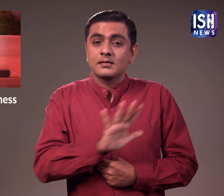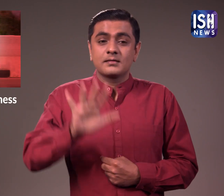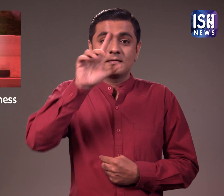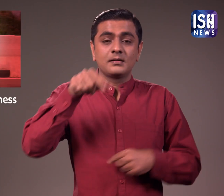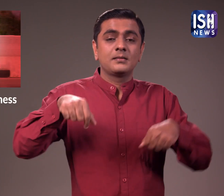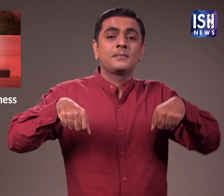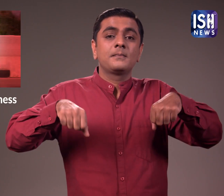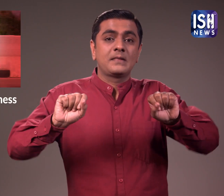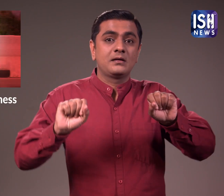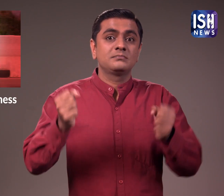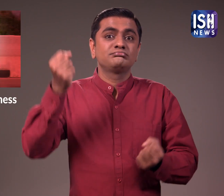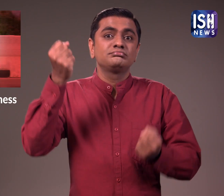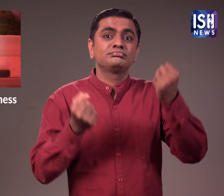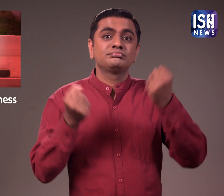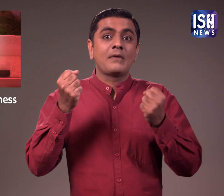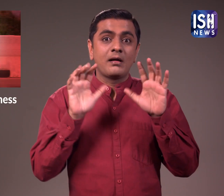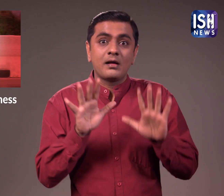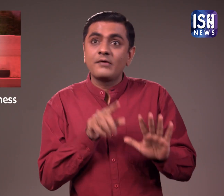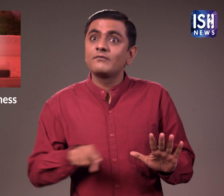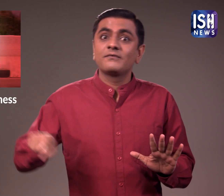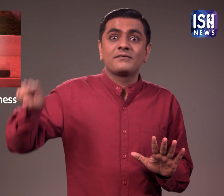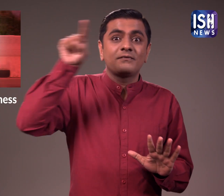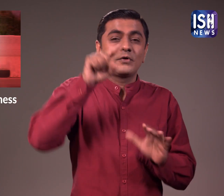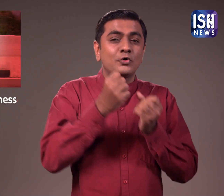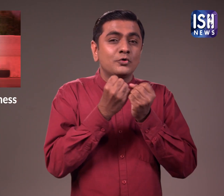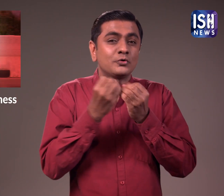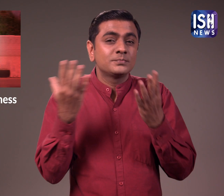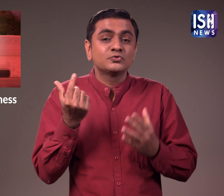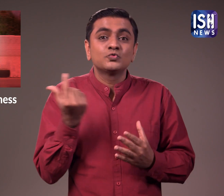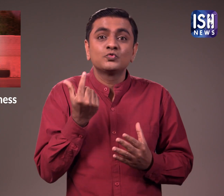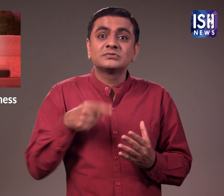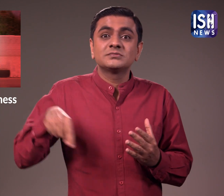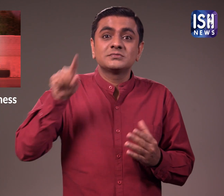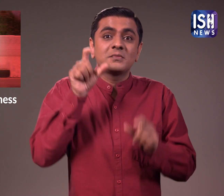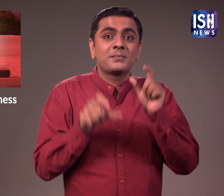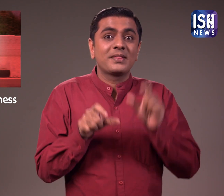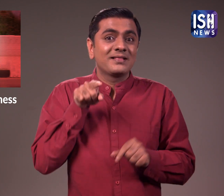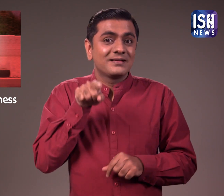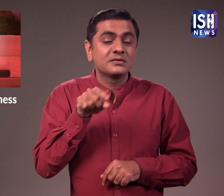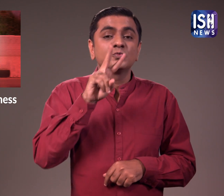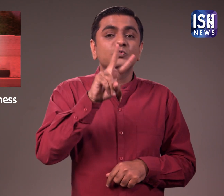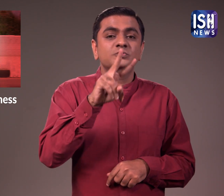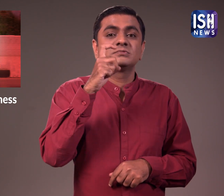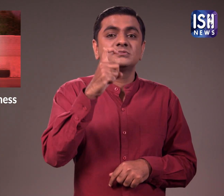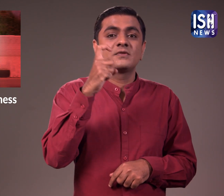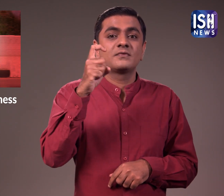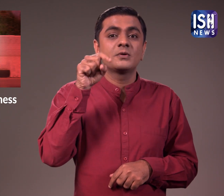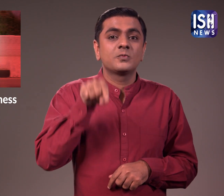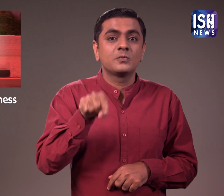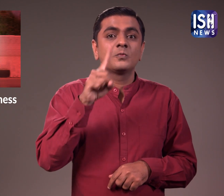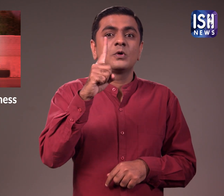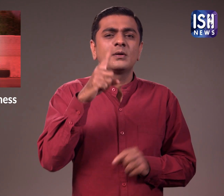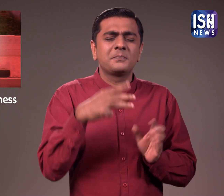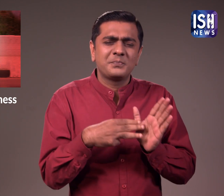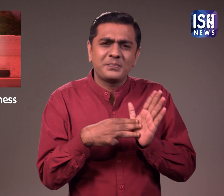भारत में 277.1 मिलियन वाहनों में से